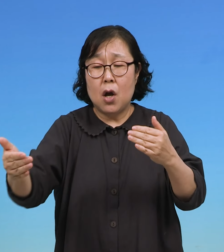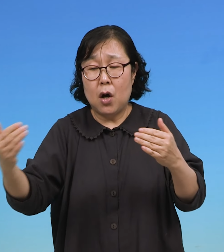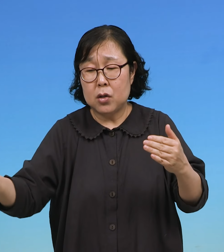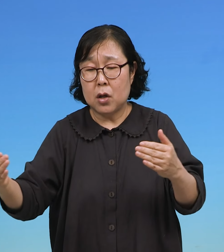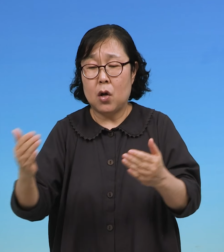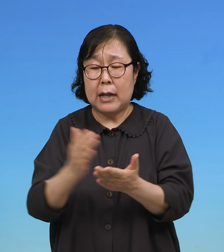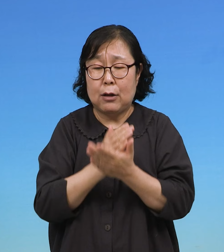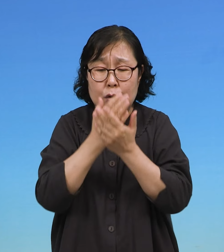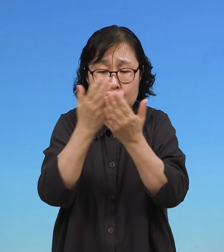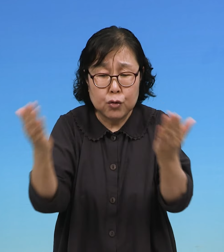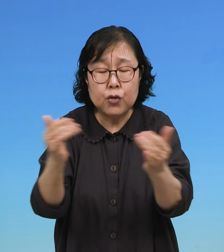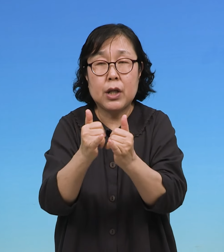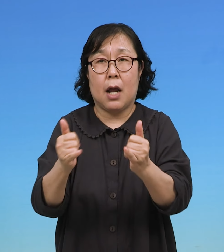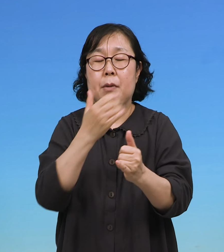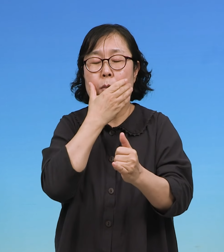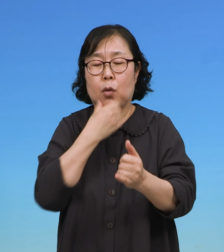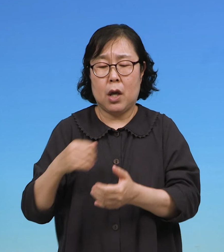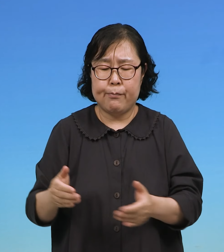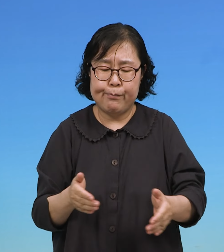복의 통로가 되겠냐고요.